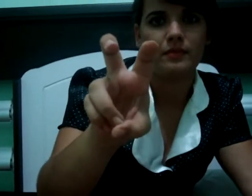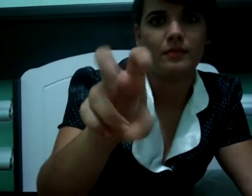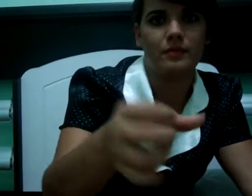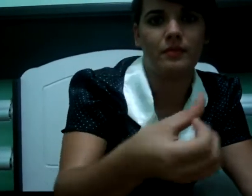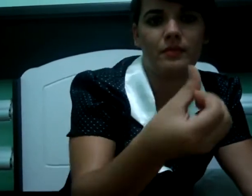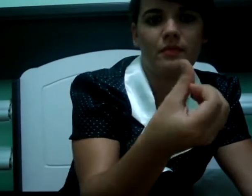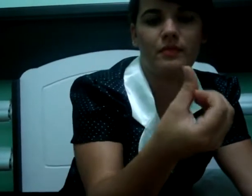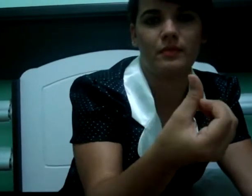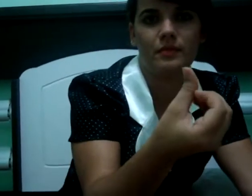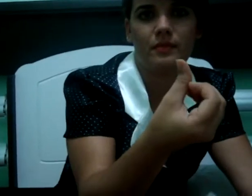Tchau.